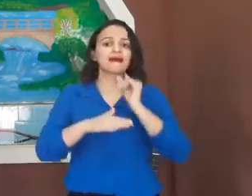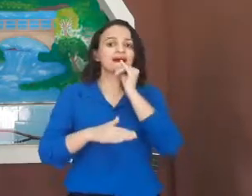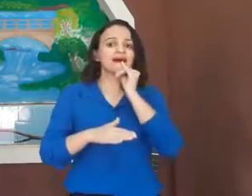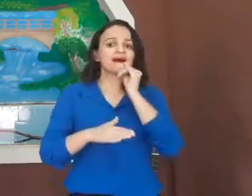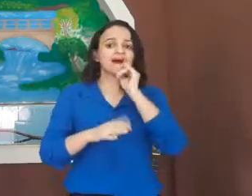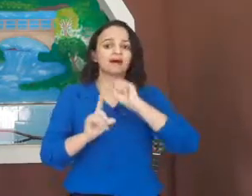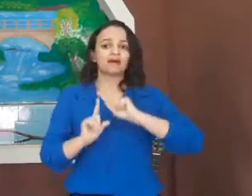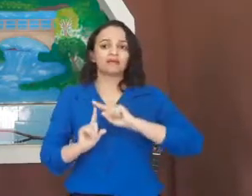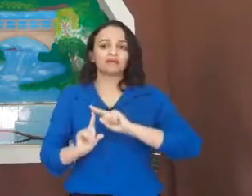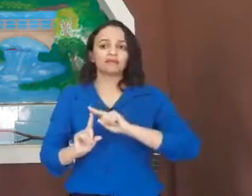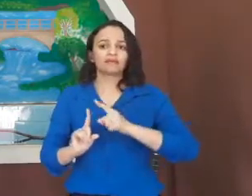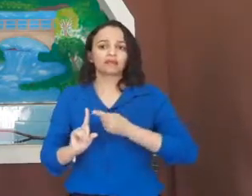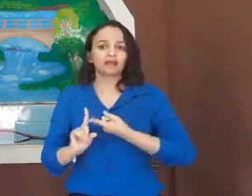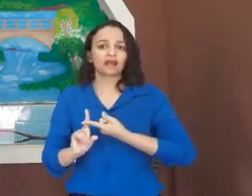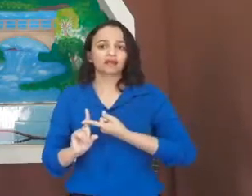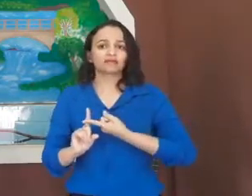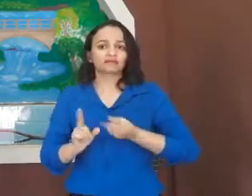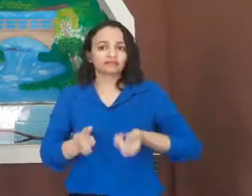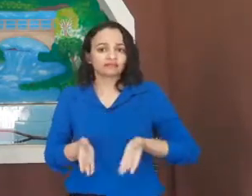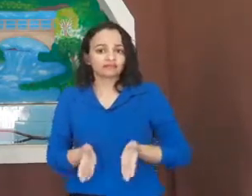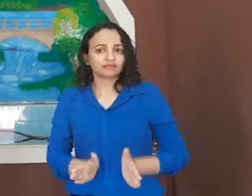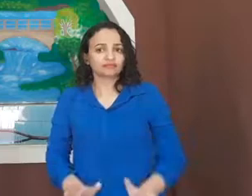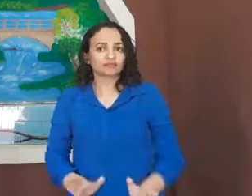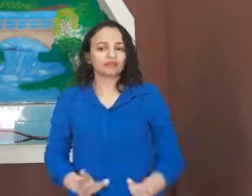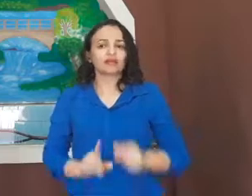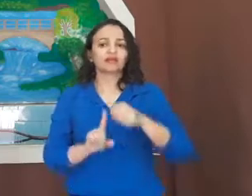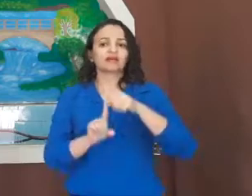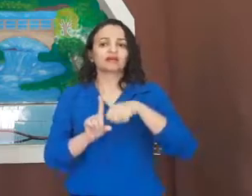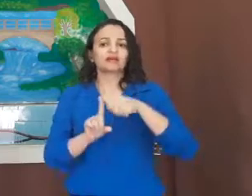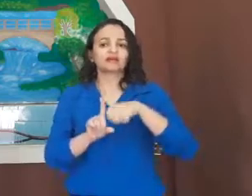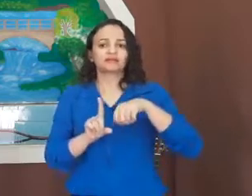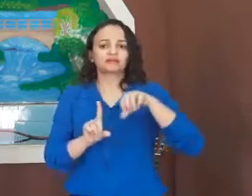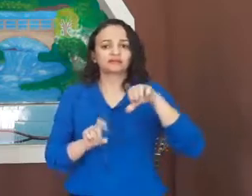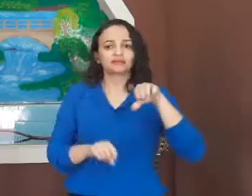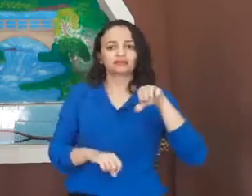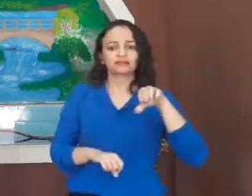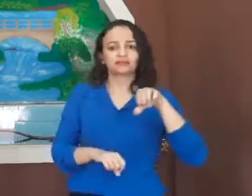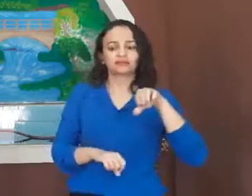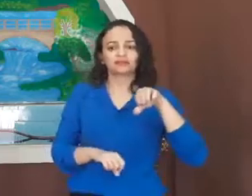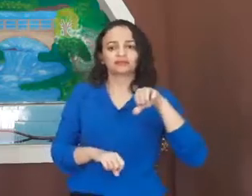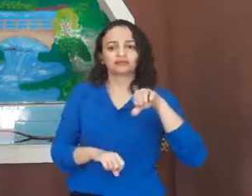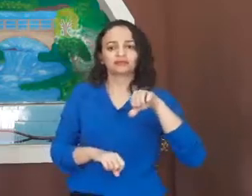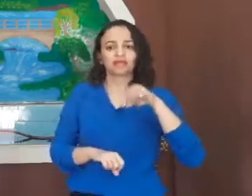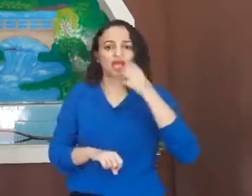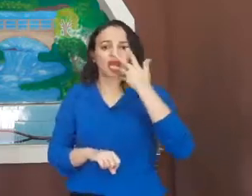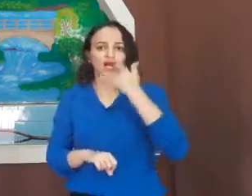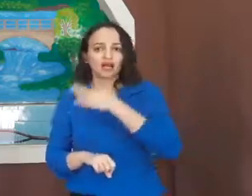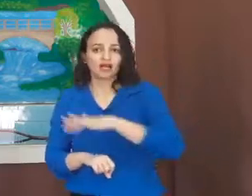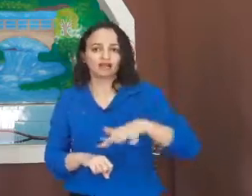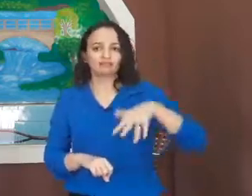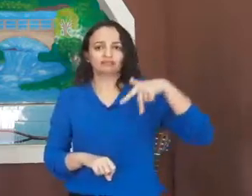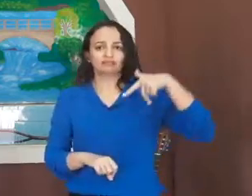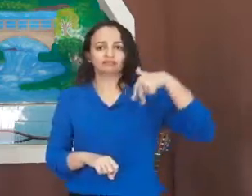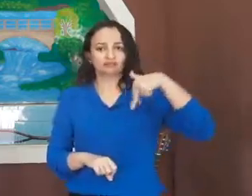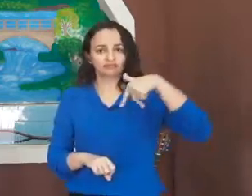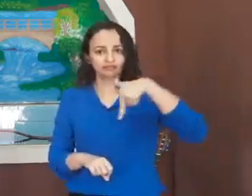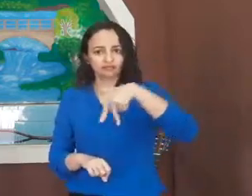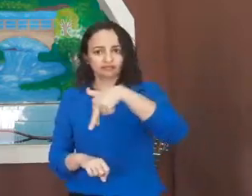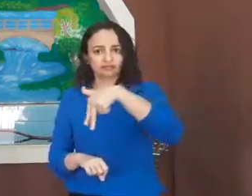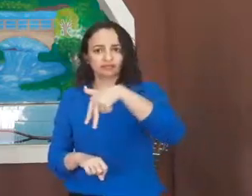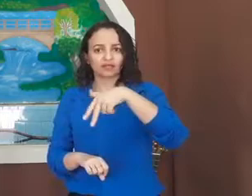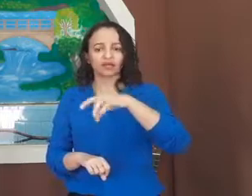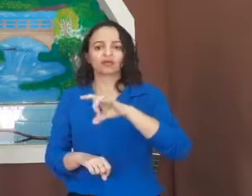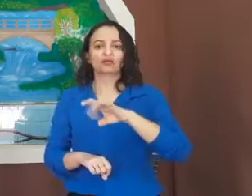Não é? Para uma criança andar tem um tempo. Não adianta